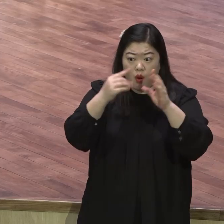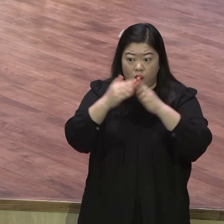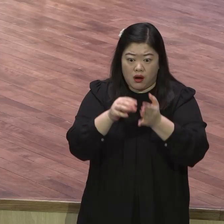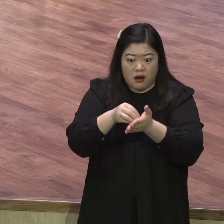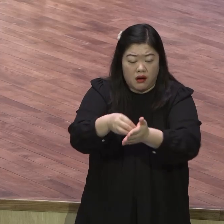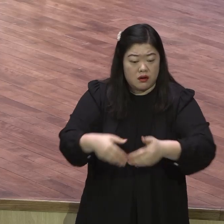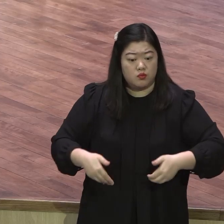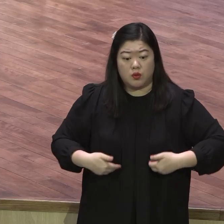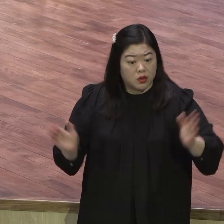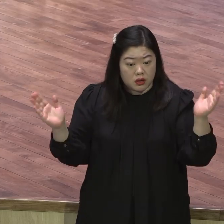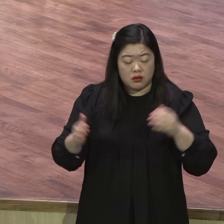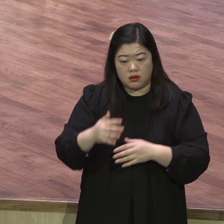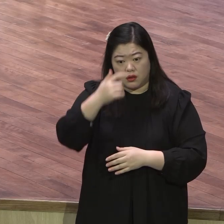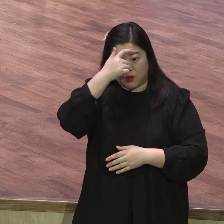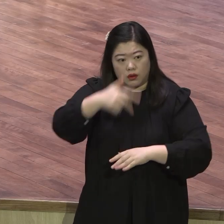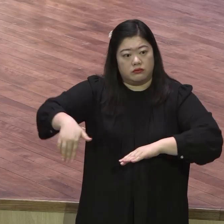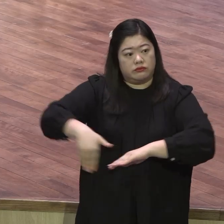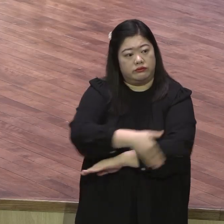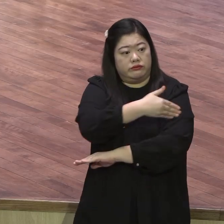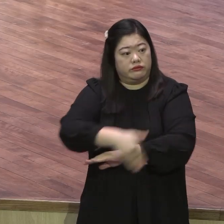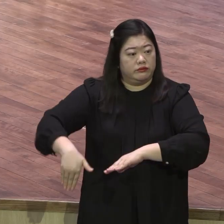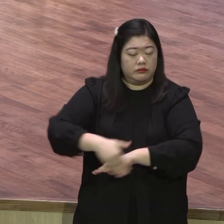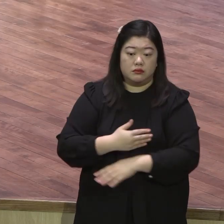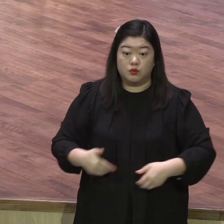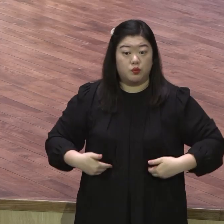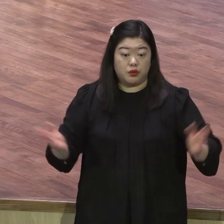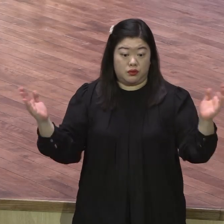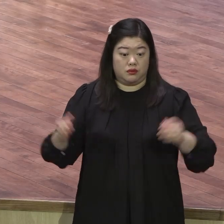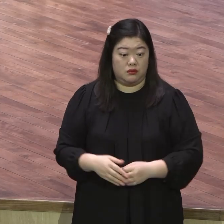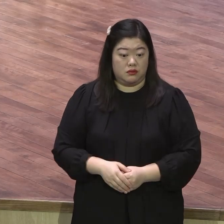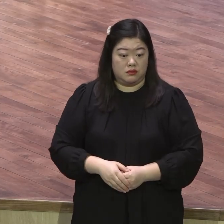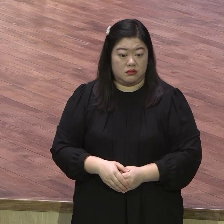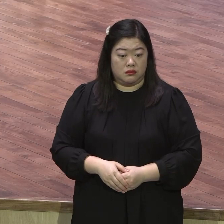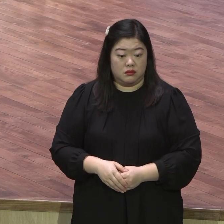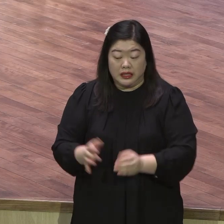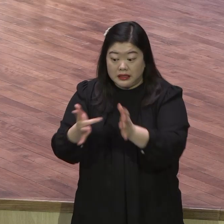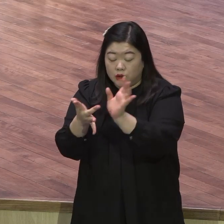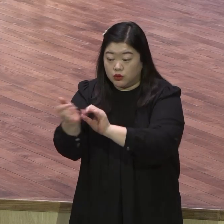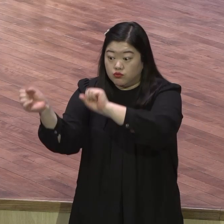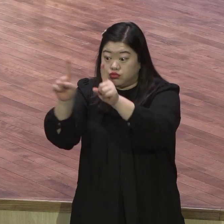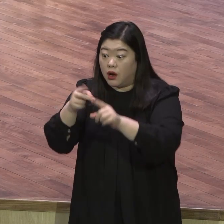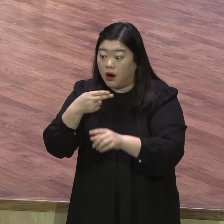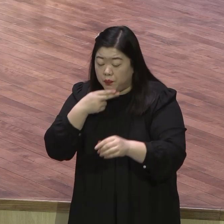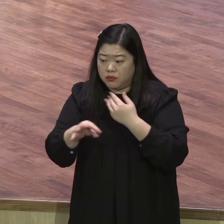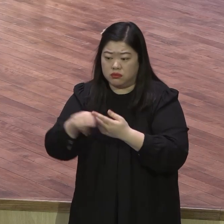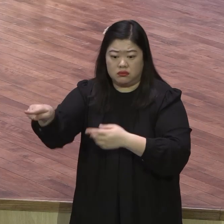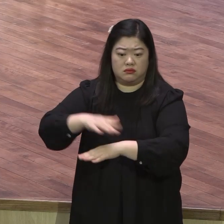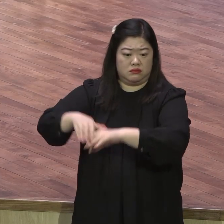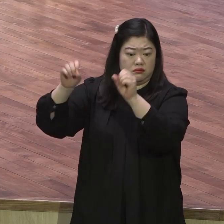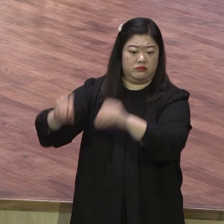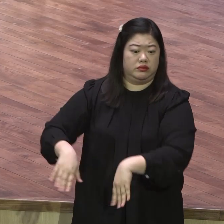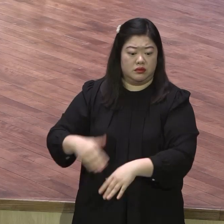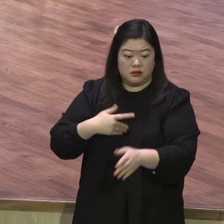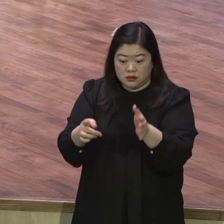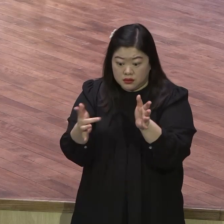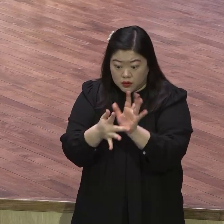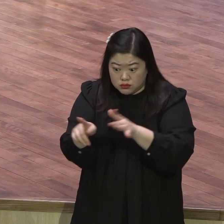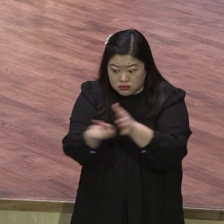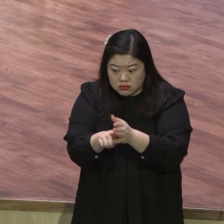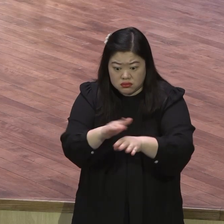기독교 종교 생활 필요도 없다. 아무 소용없다. 아무런 의미 없는 것이다. 부활이 없다고 하면